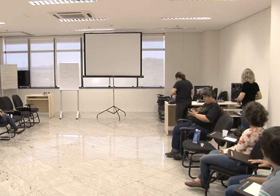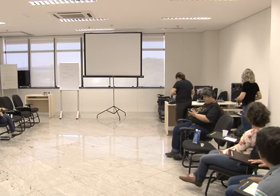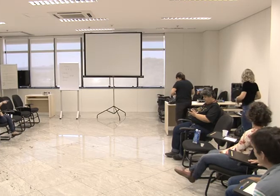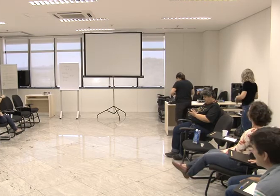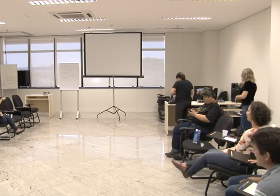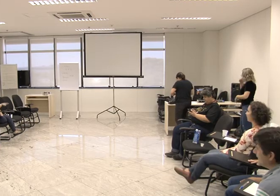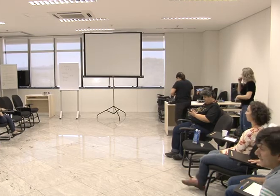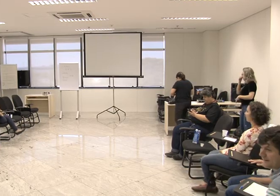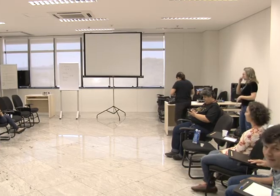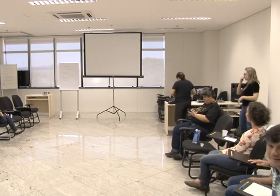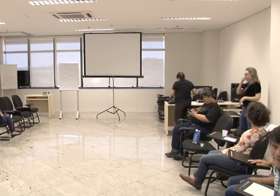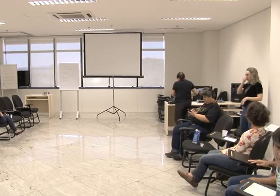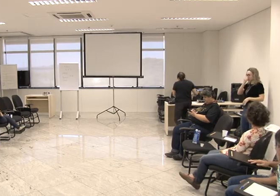Lucas tá enrolado, viu?